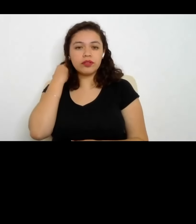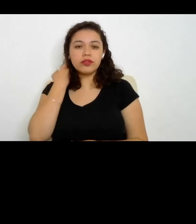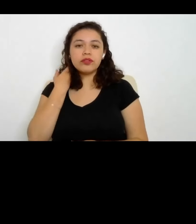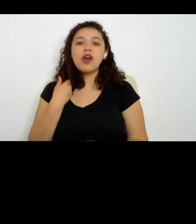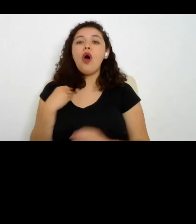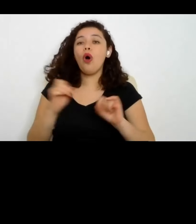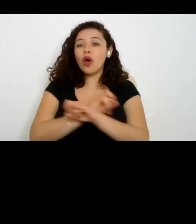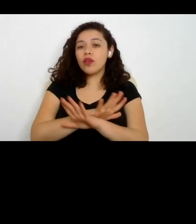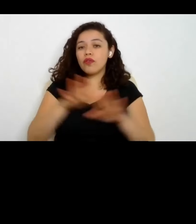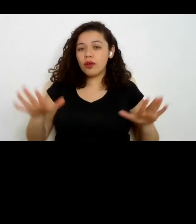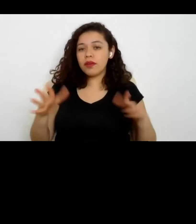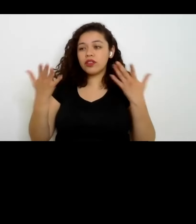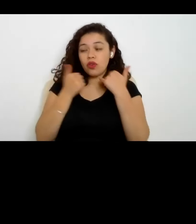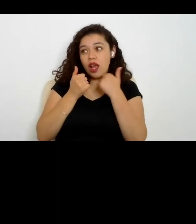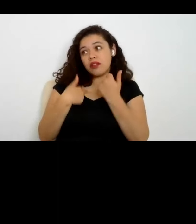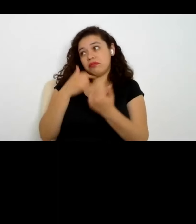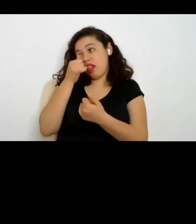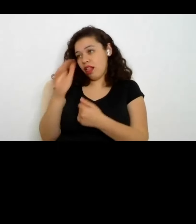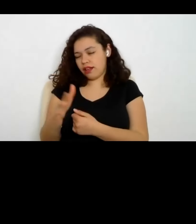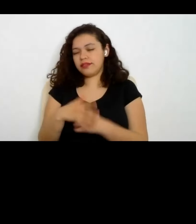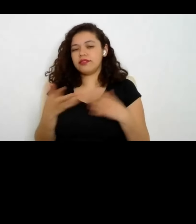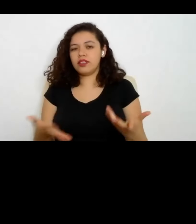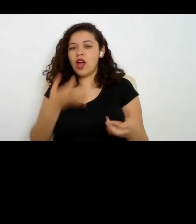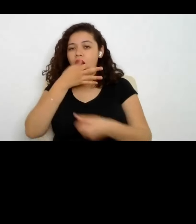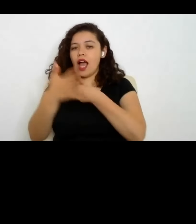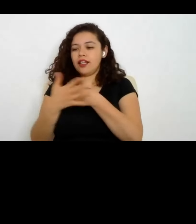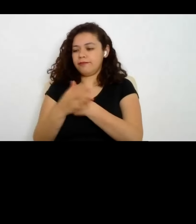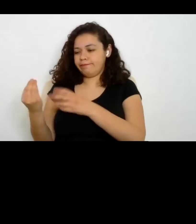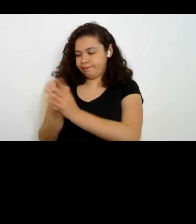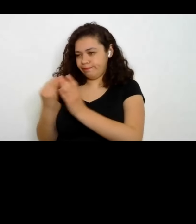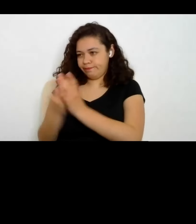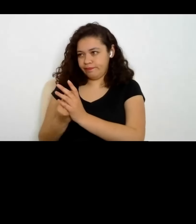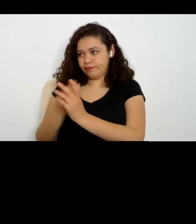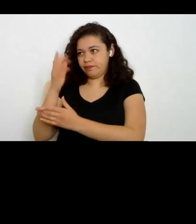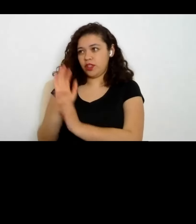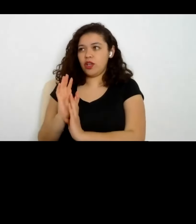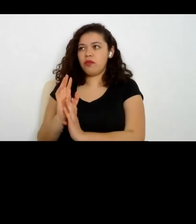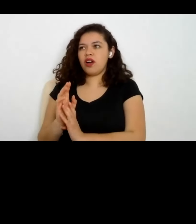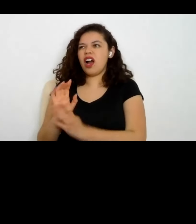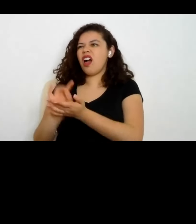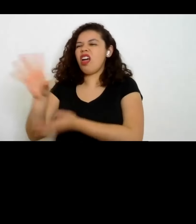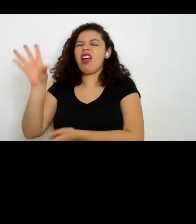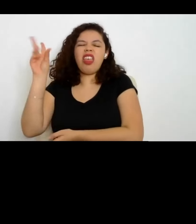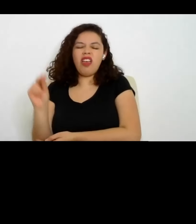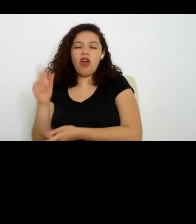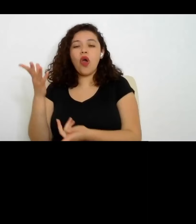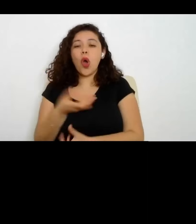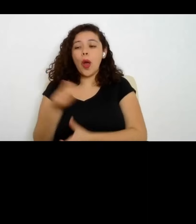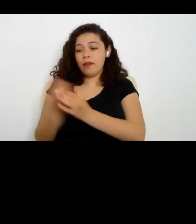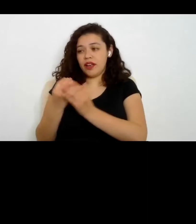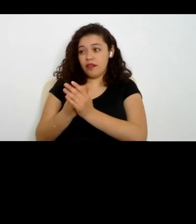datos personales, el omitir dar los avisos de privacidad a los titulares, no cumplir con el deber de confidencialidad